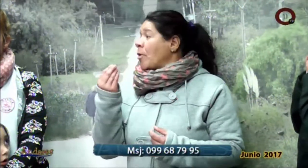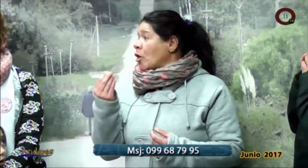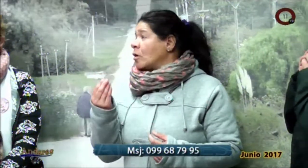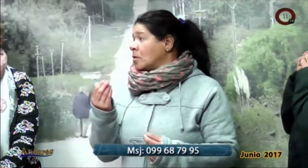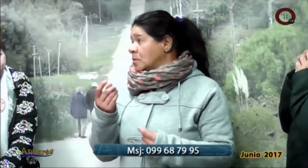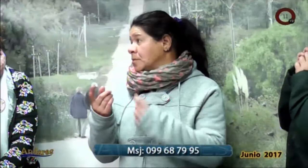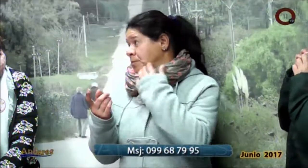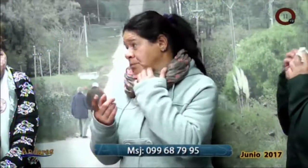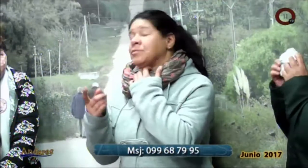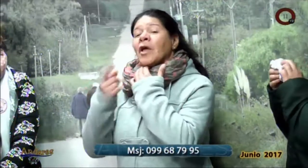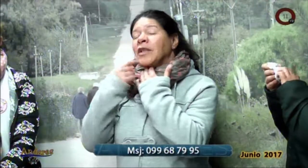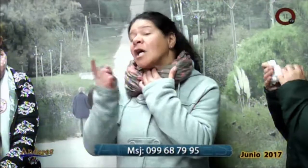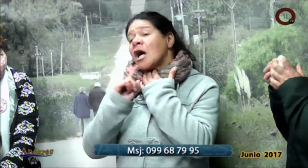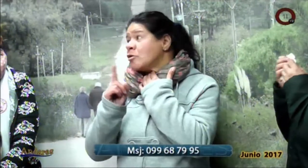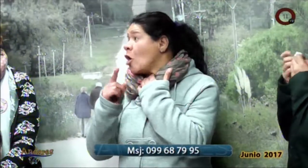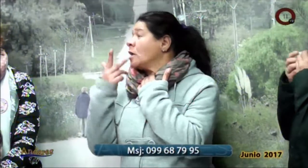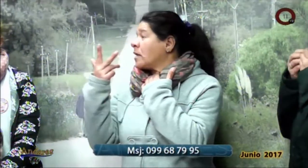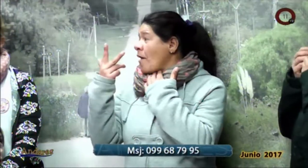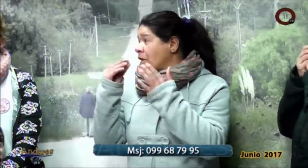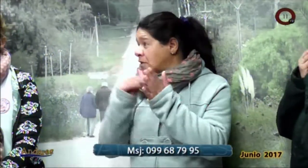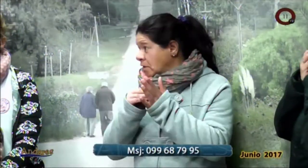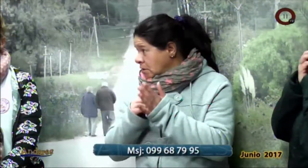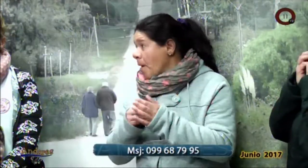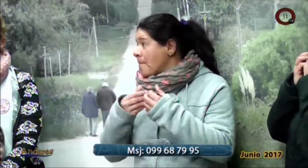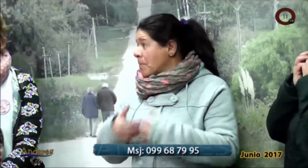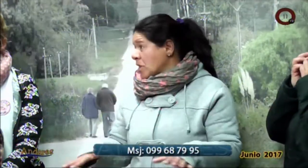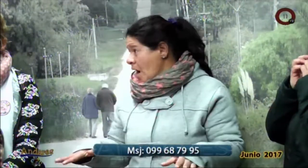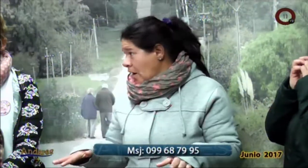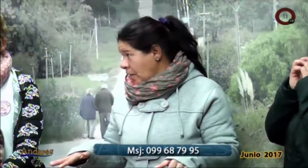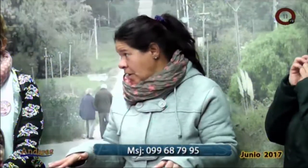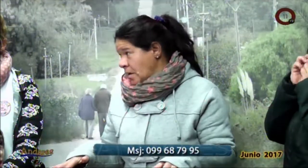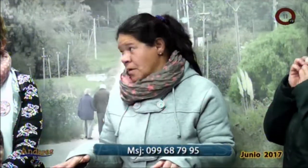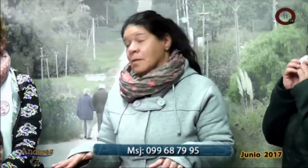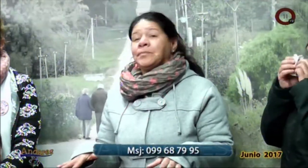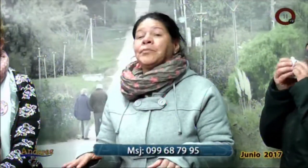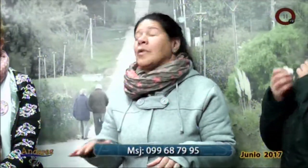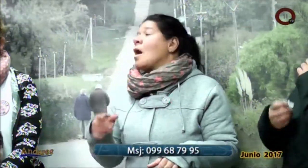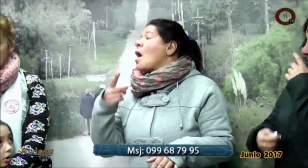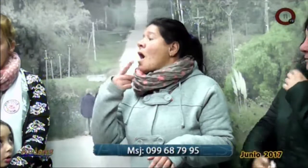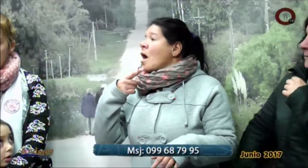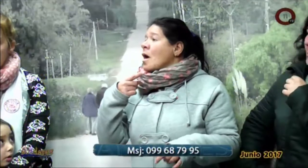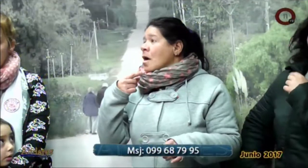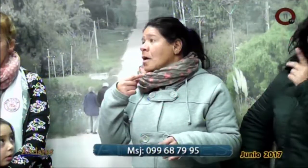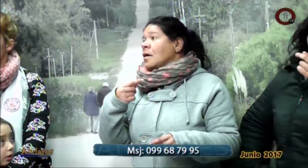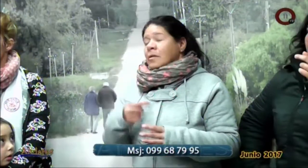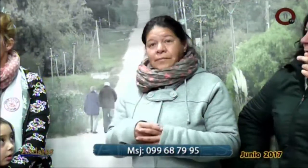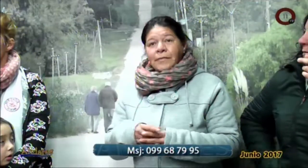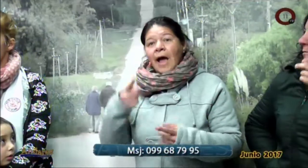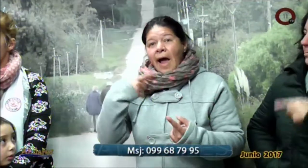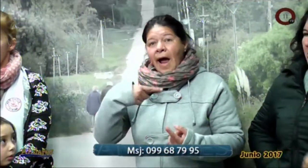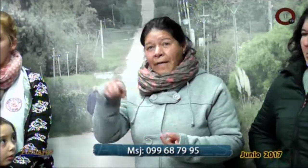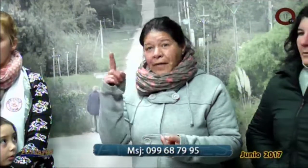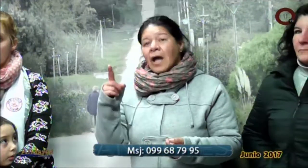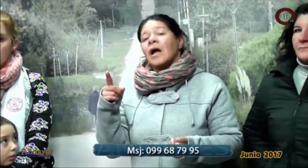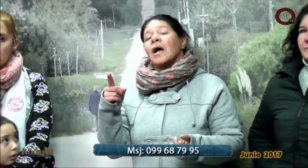Al pase libre Ahí le dijeron Que no Que si lo perdía Tres veces Ya después No se lo